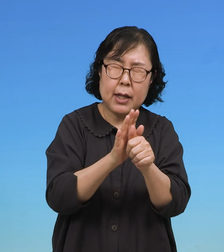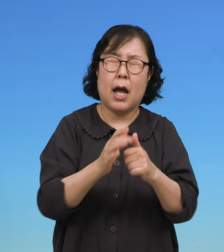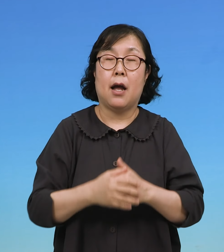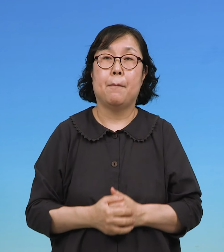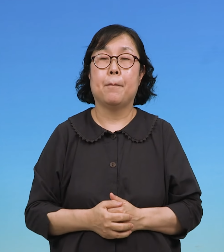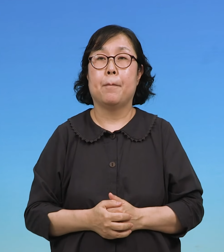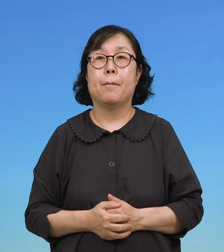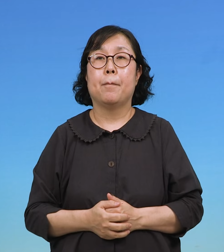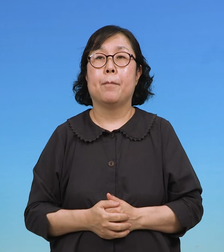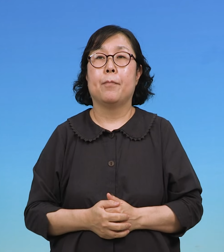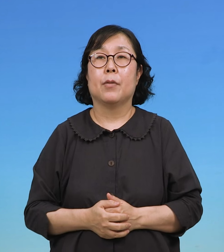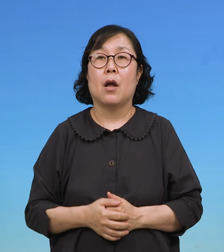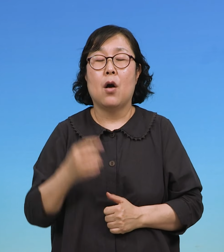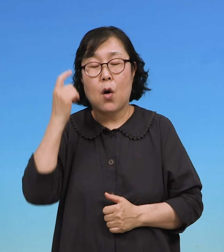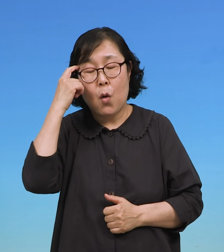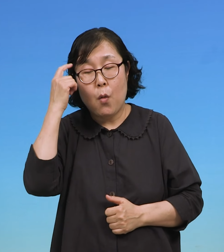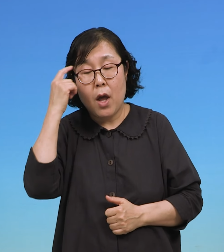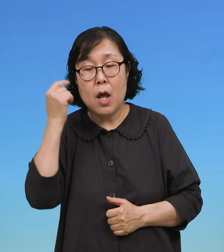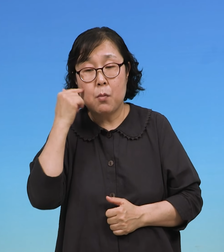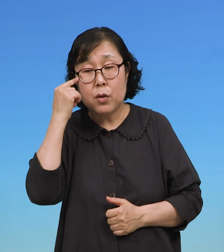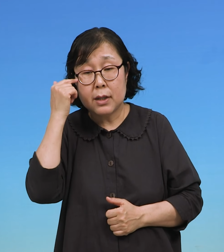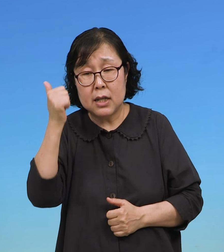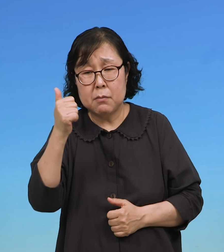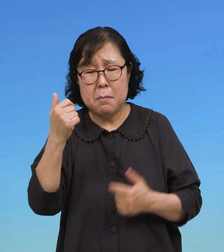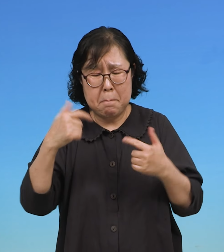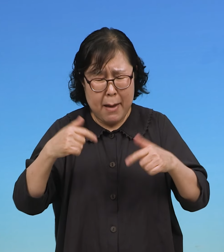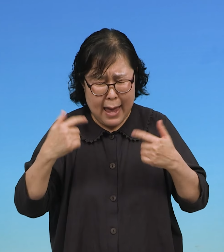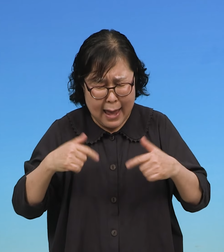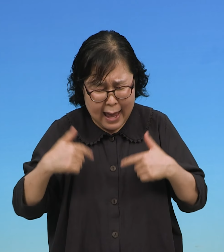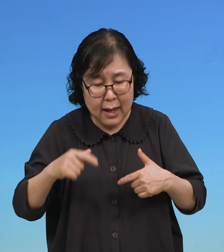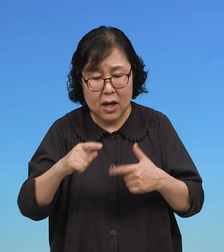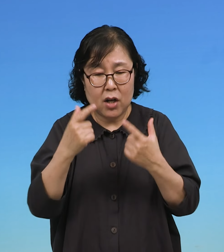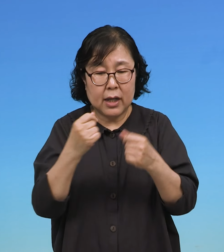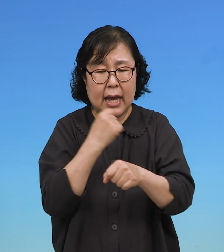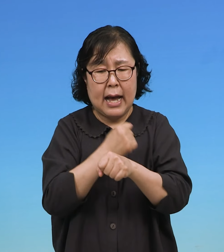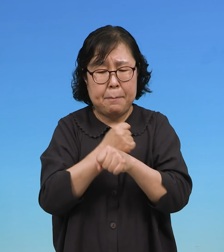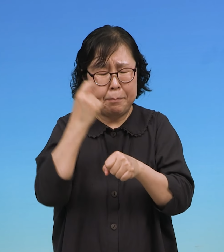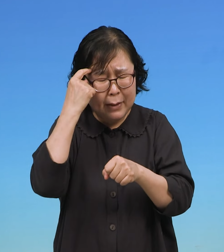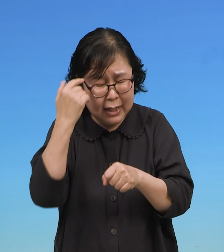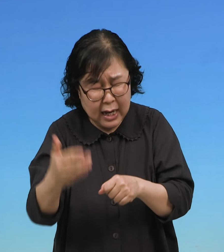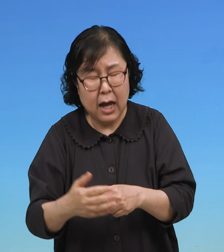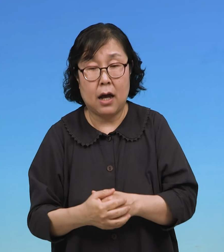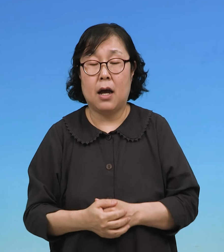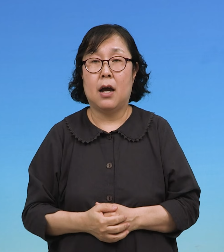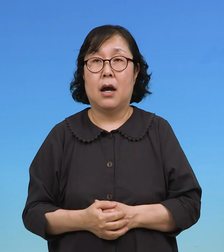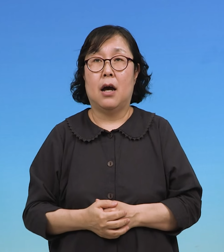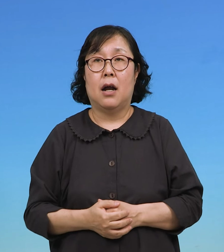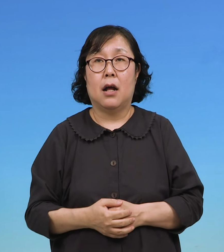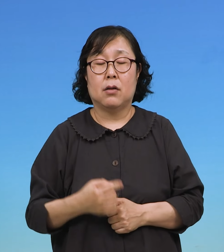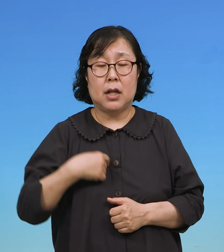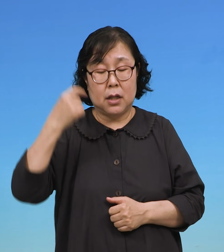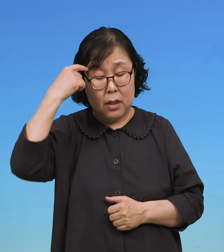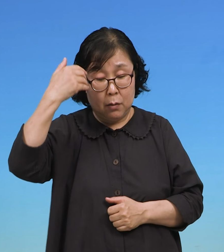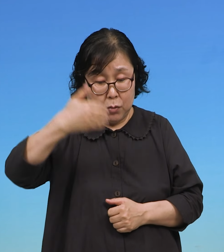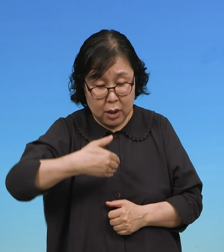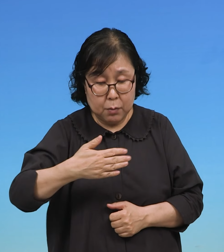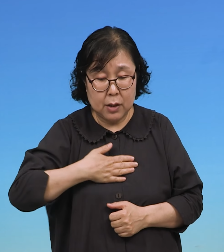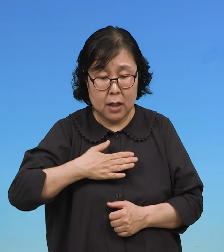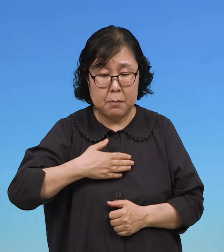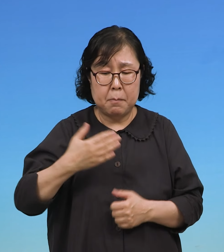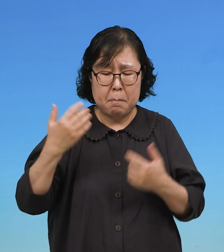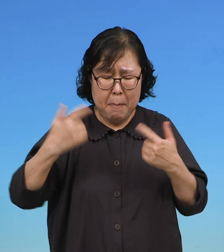왜 맨날 이런 거 하느냐고요? 맨날 은혜를 받기 때문에 그렇습니다. 맨날 은혜를 공급받는데